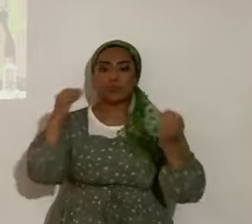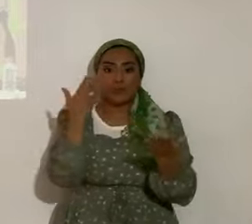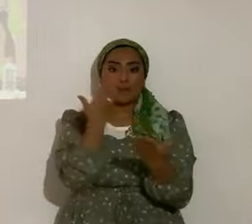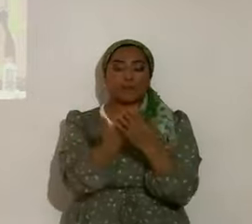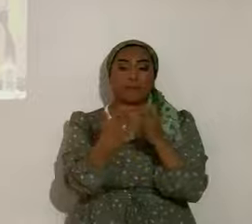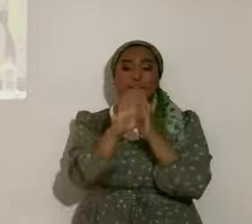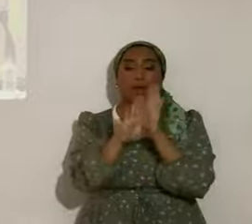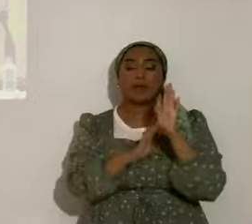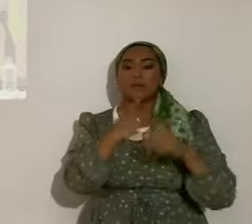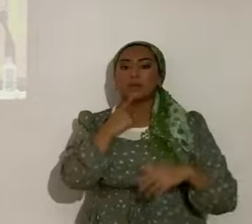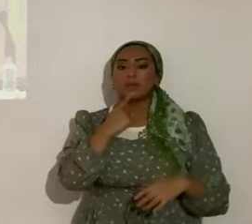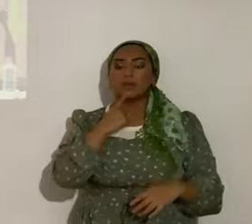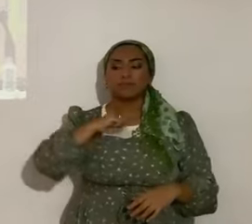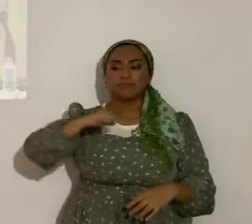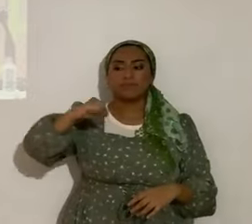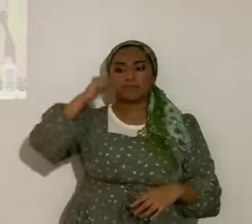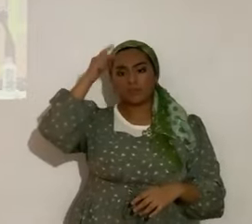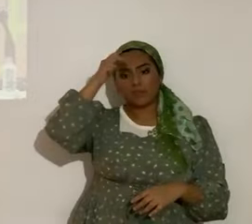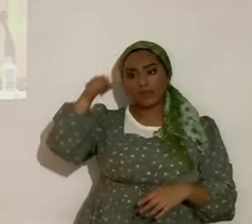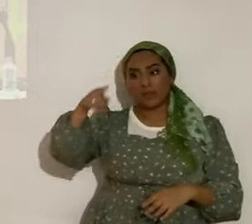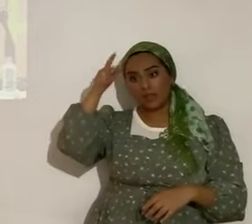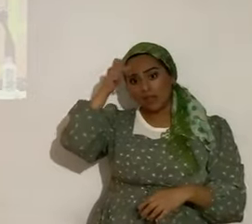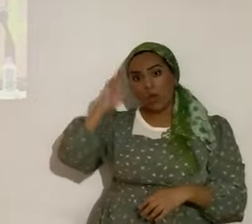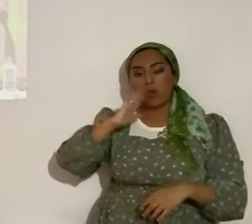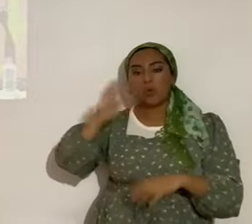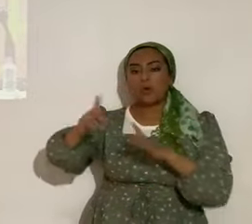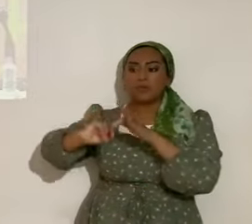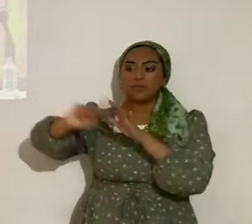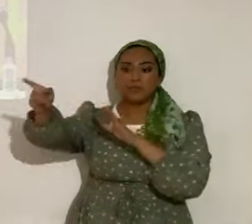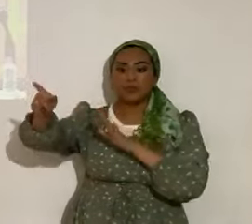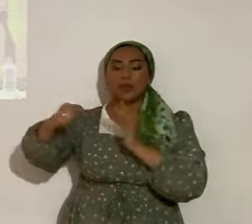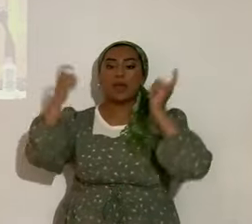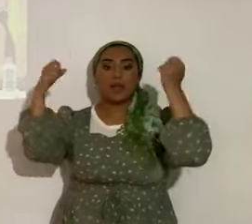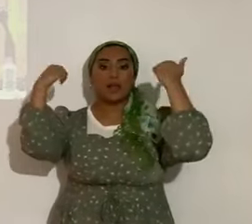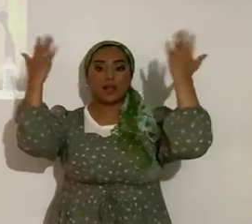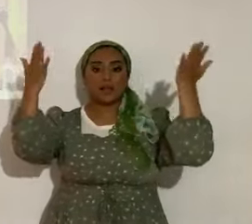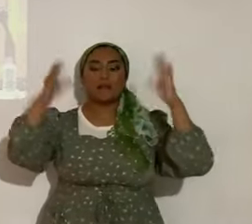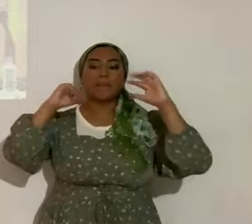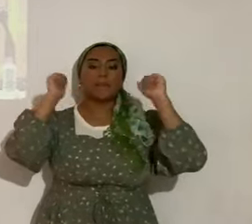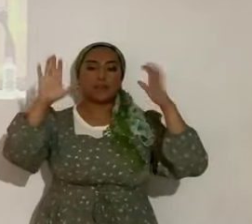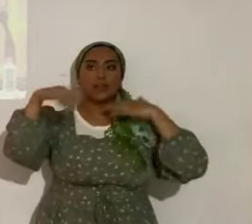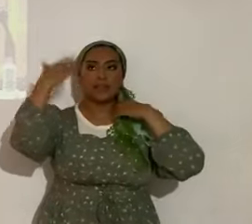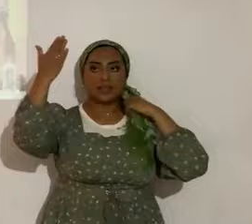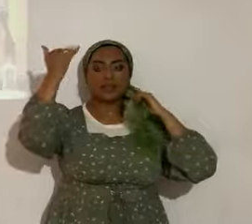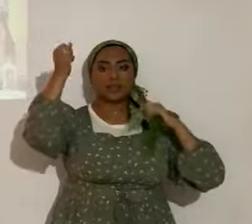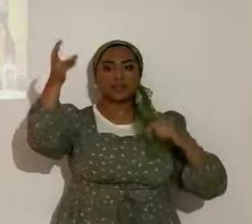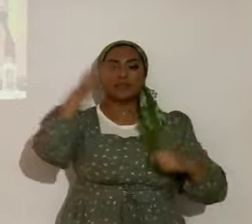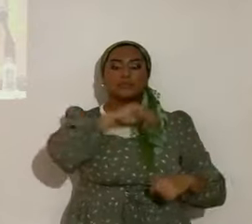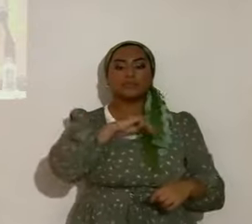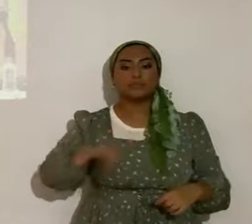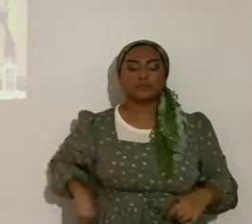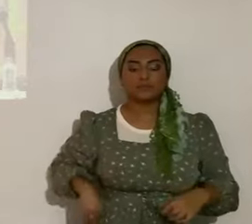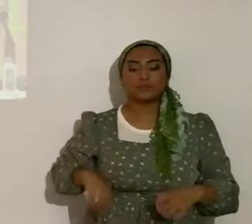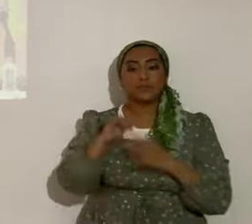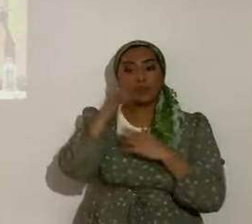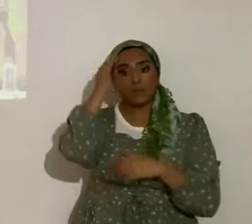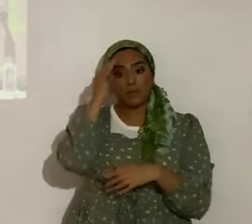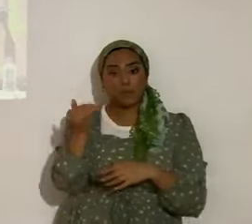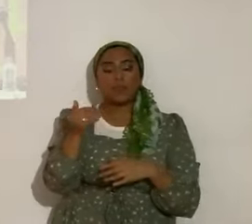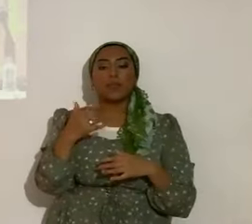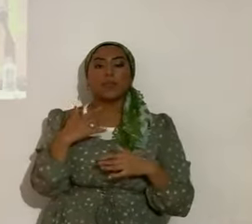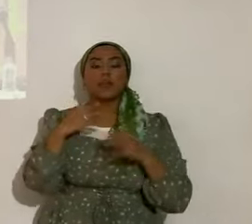dice: resistid al diablo y huirá de vosotros. Aleluya, bendito es Yahshua Mashiach. Entonces,